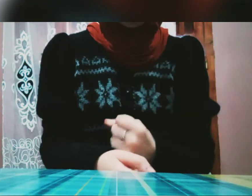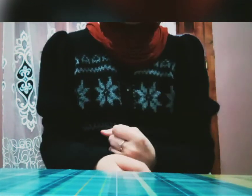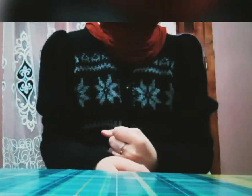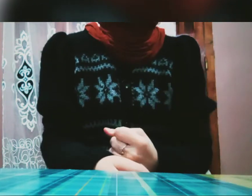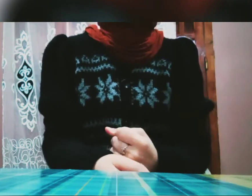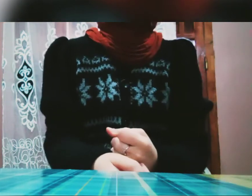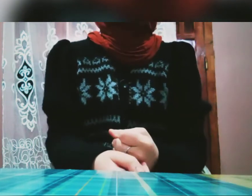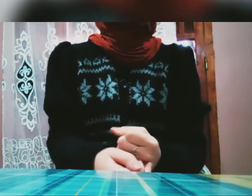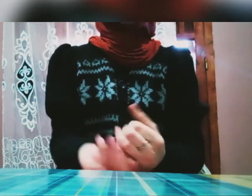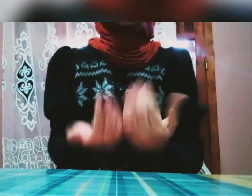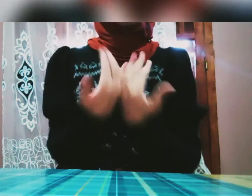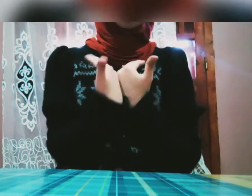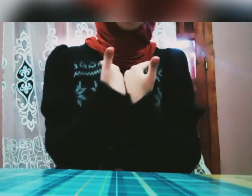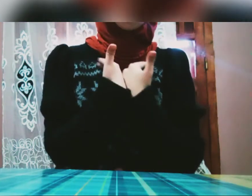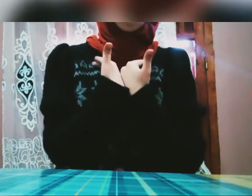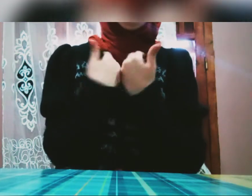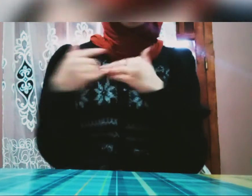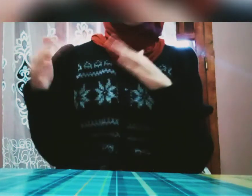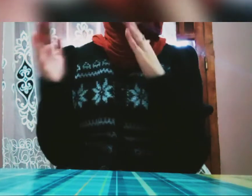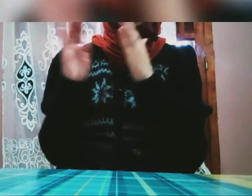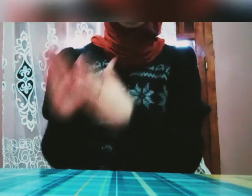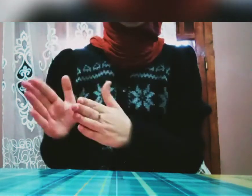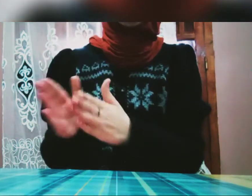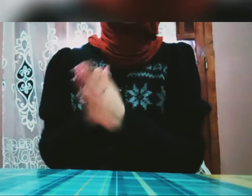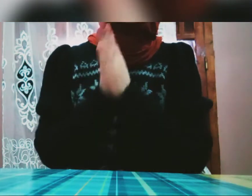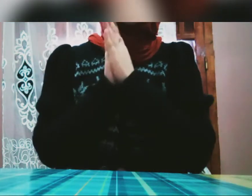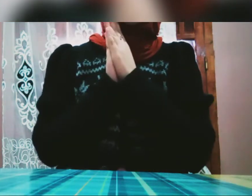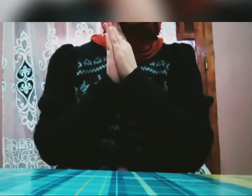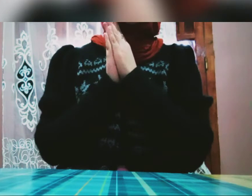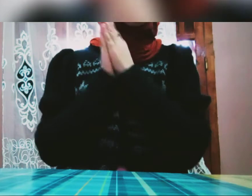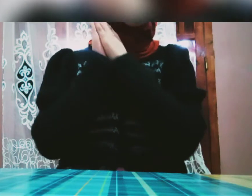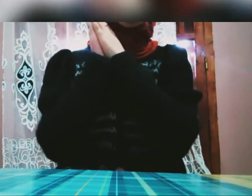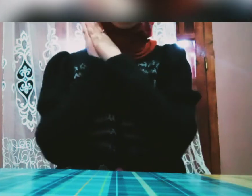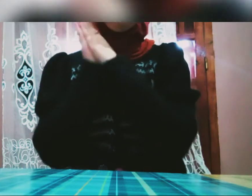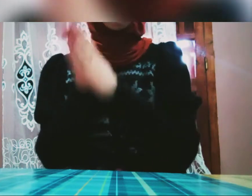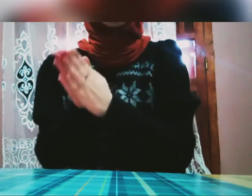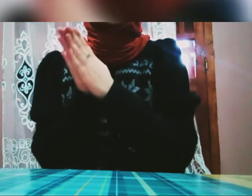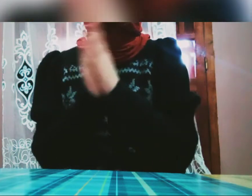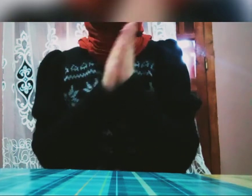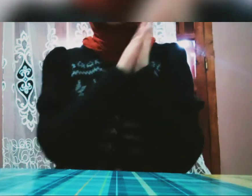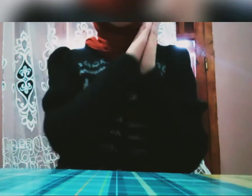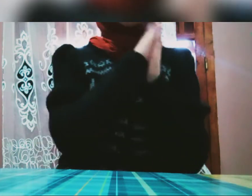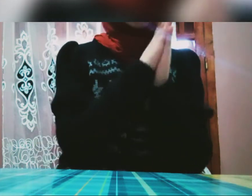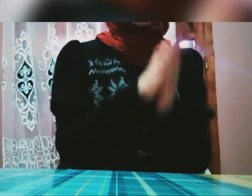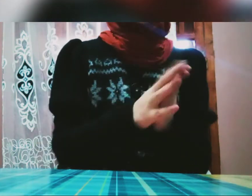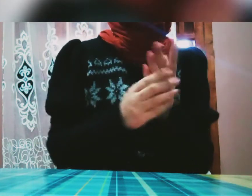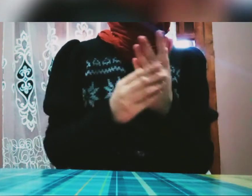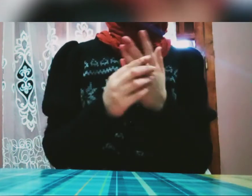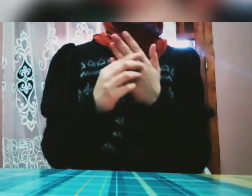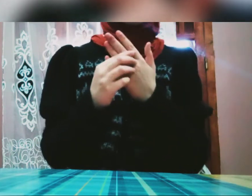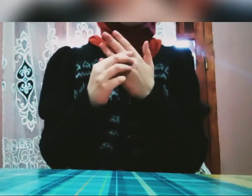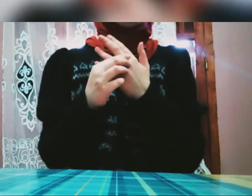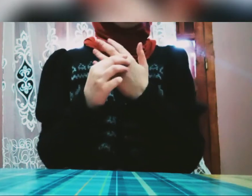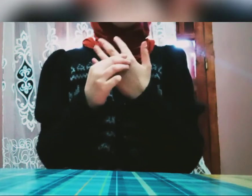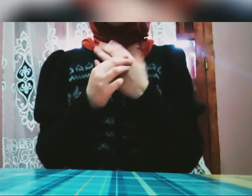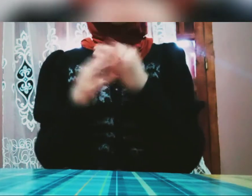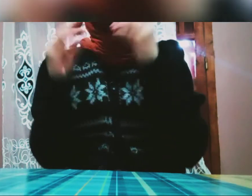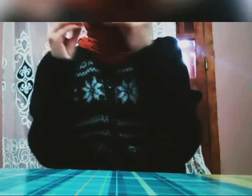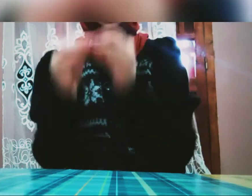نوصل. أنت كتحب حاجة معينة سواء كانت مهنة أو مشروع معين أو مركز معين